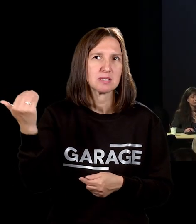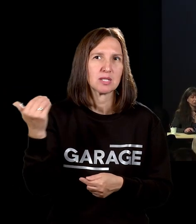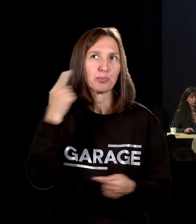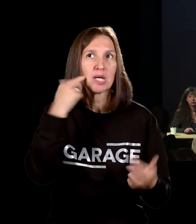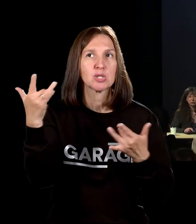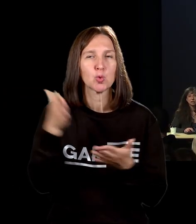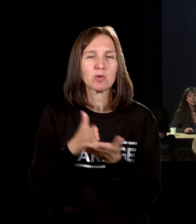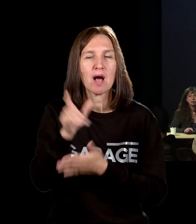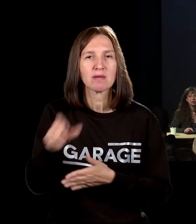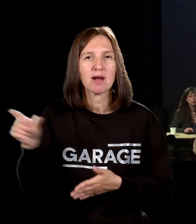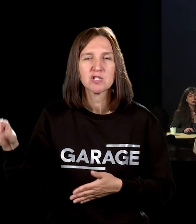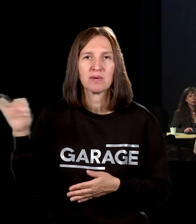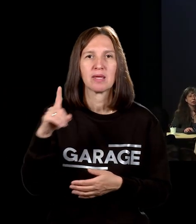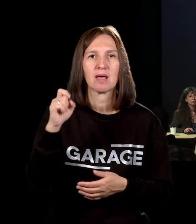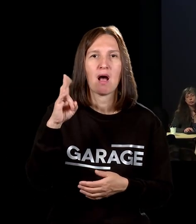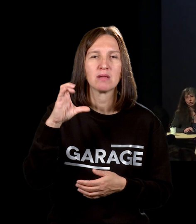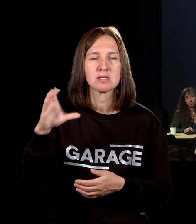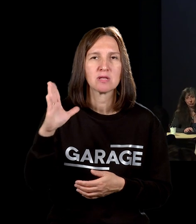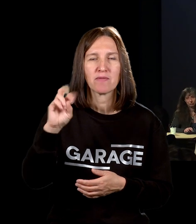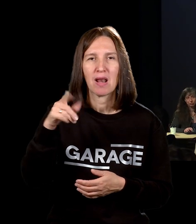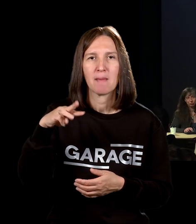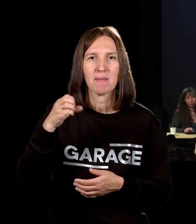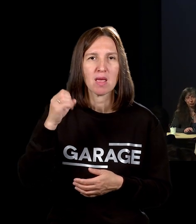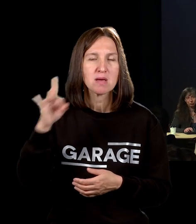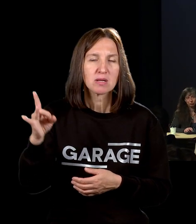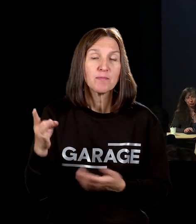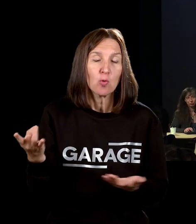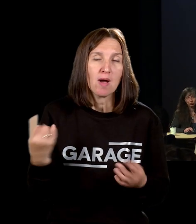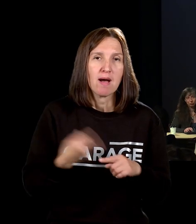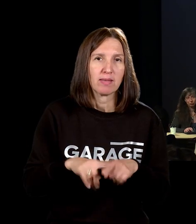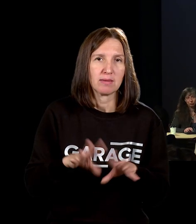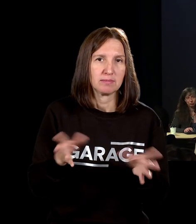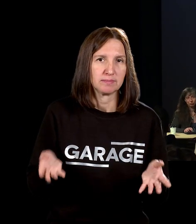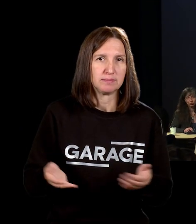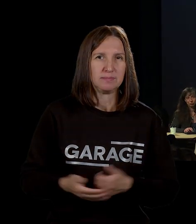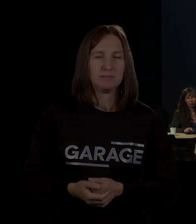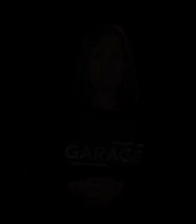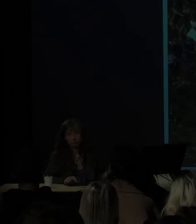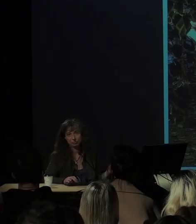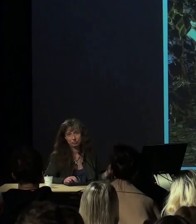бы там с объяснениями, с тем, что это такое, все в порядке, все понятно.